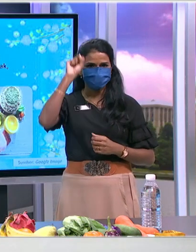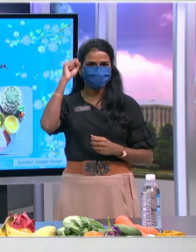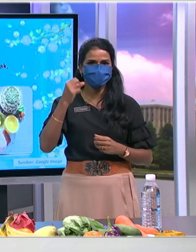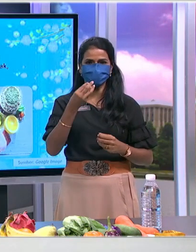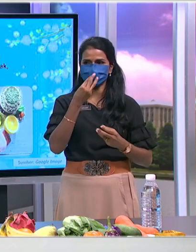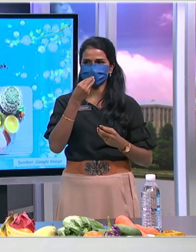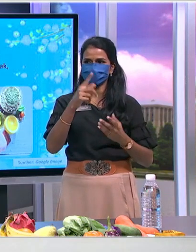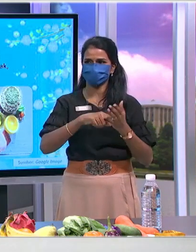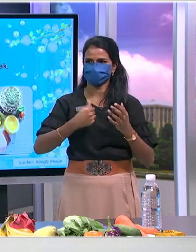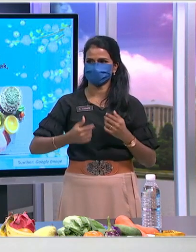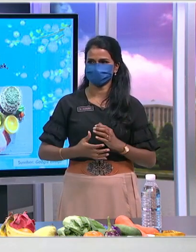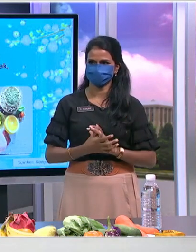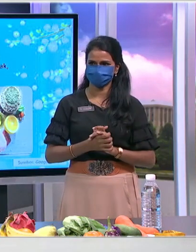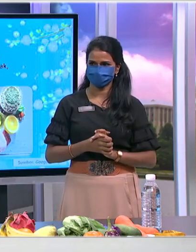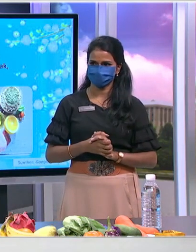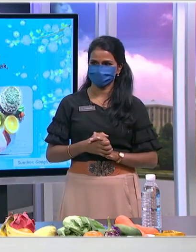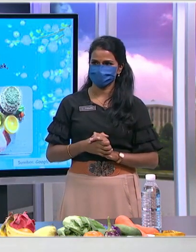Shriya mau makan apa?